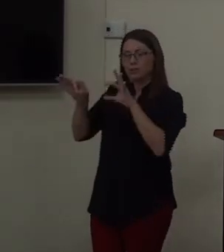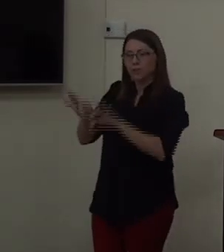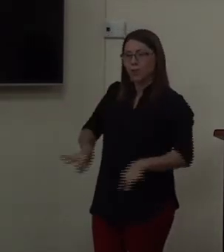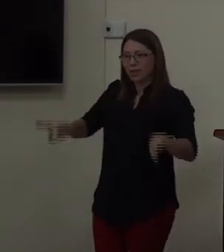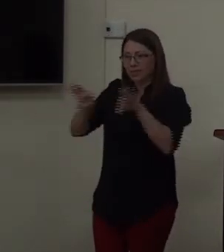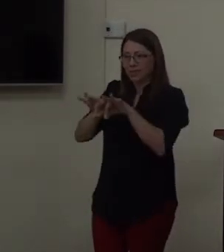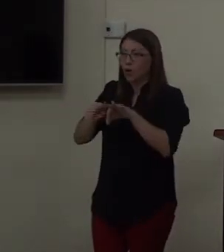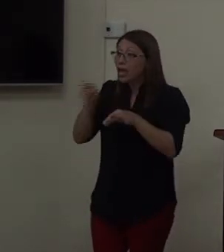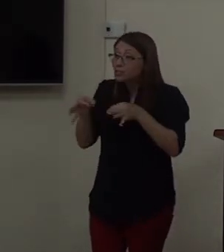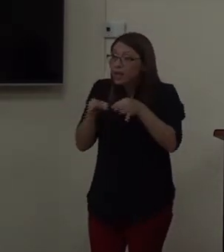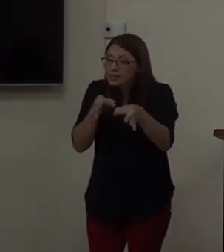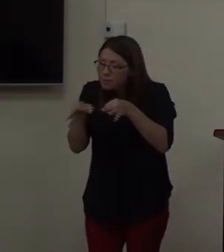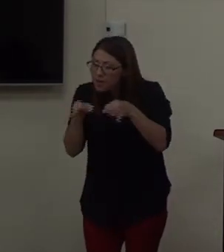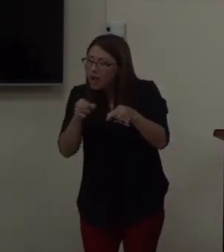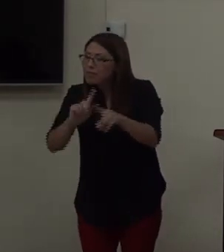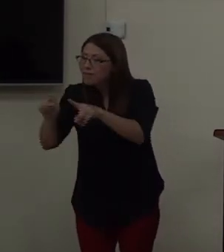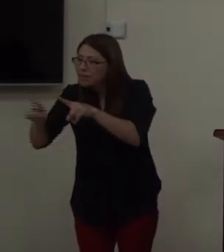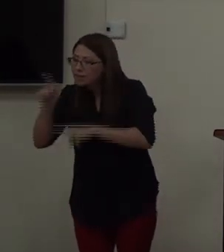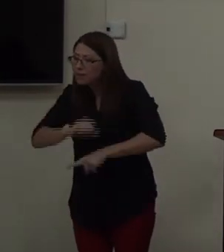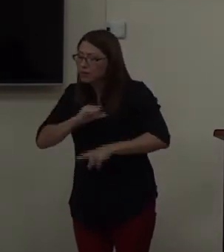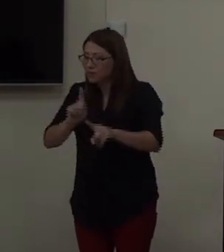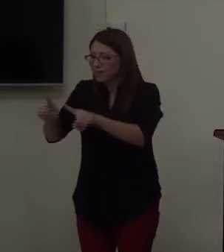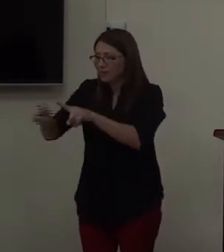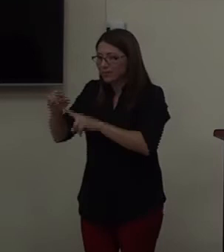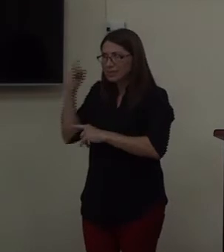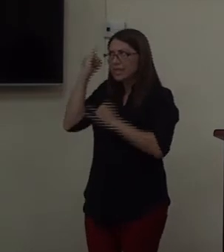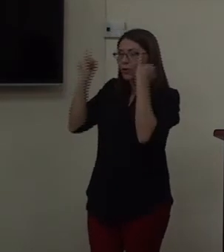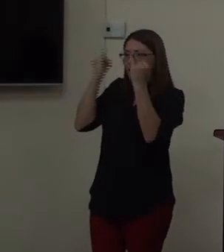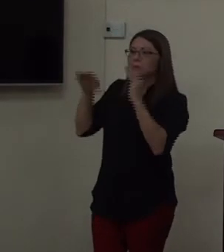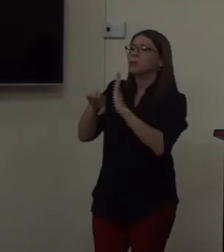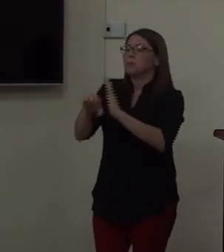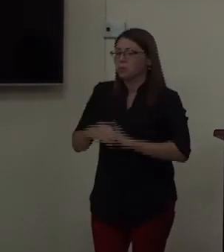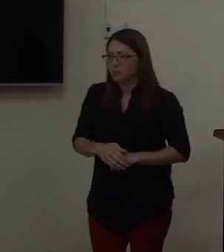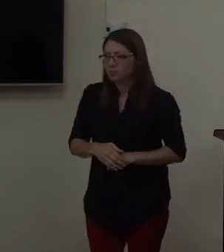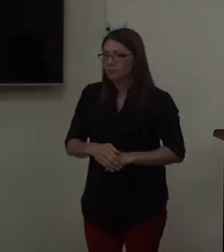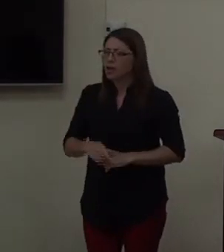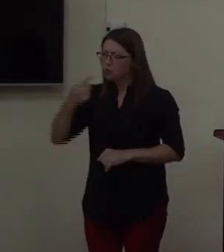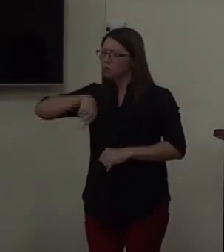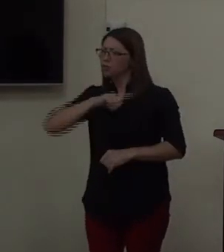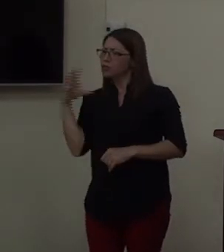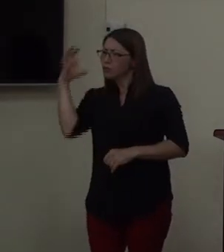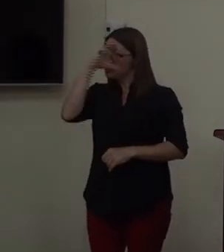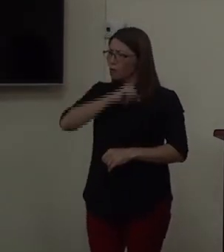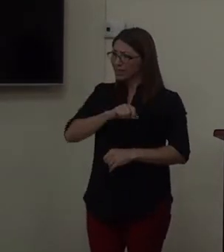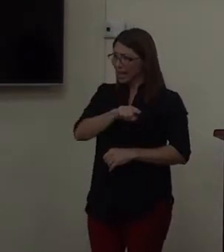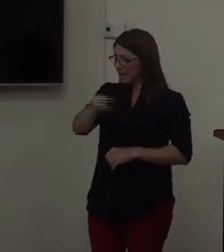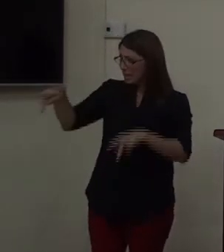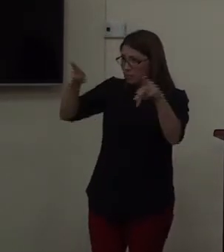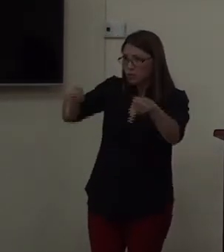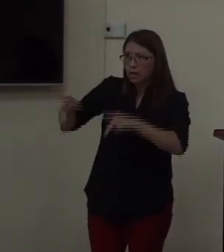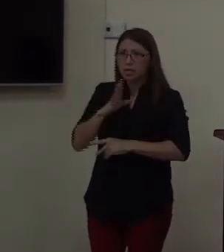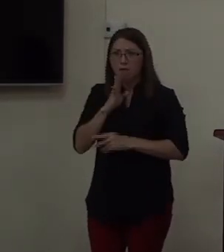explica diferentes actitudes y diferentes ideologías. Por ejemplo, nosotros nos encontramos que muchas veces los hablantes plenos, los